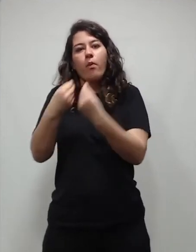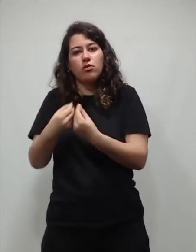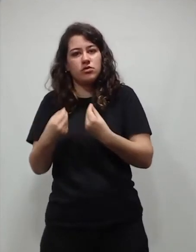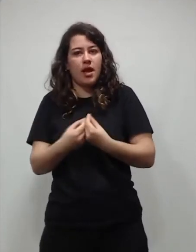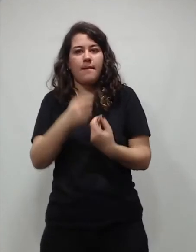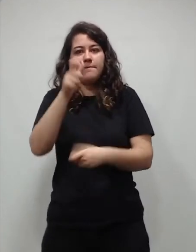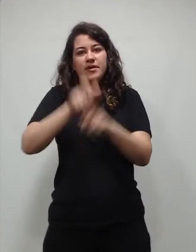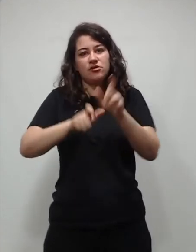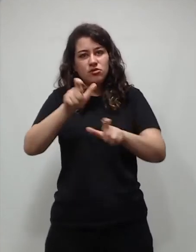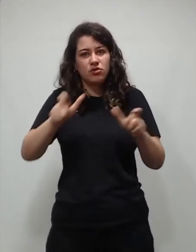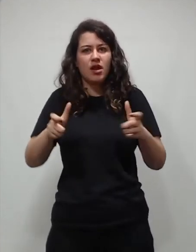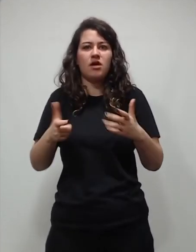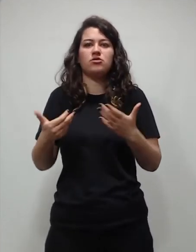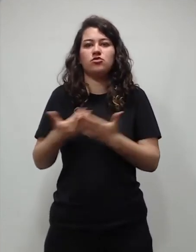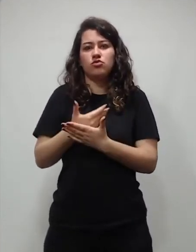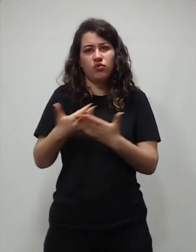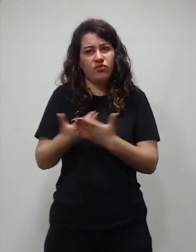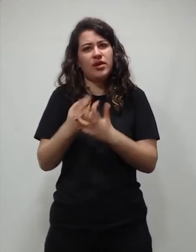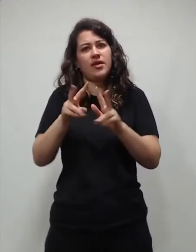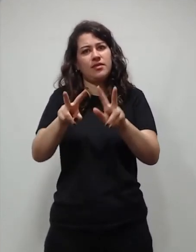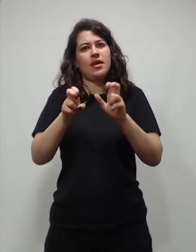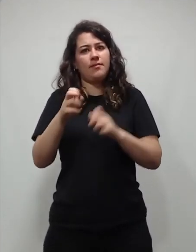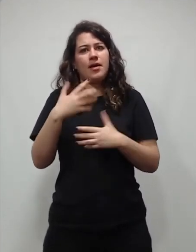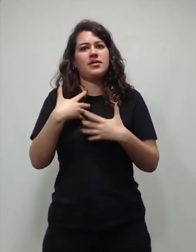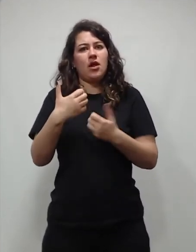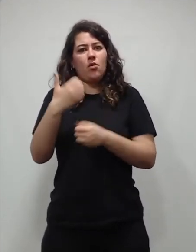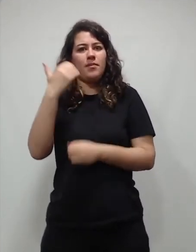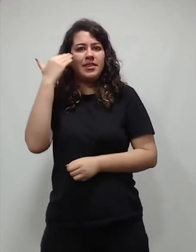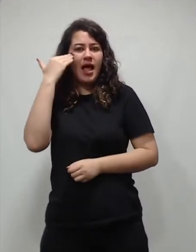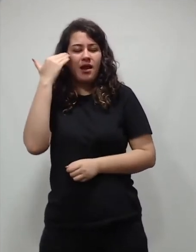que sufren temas de salud mental